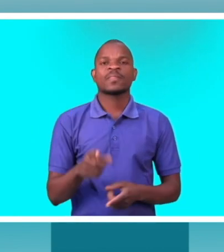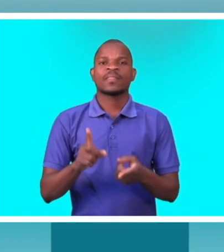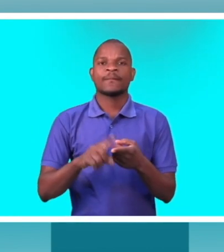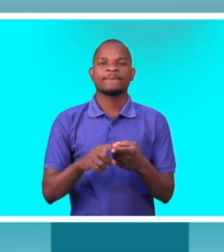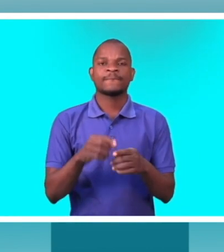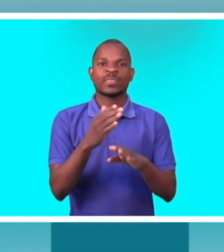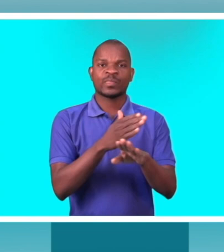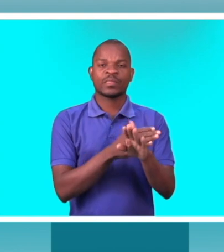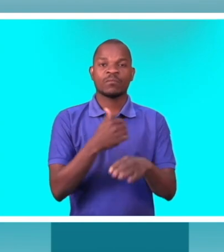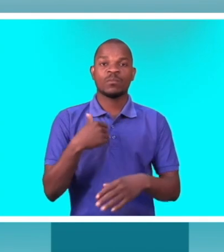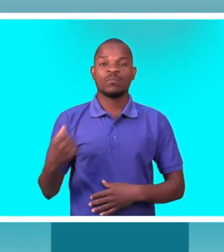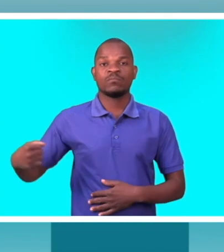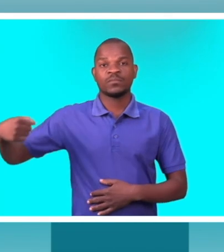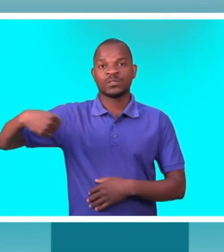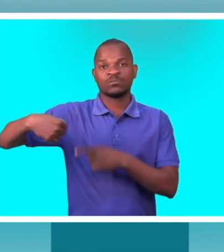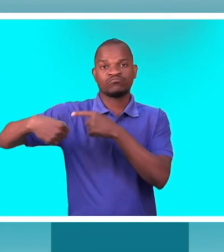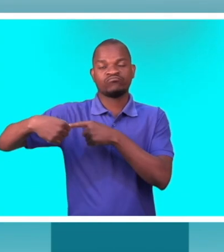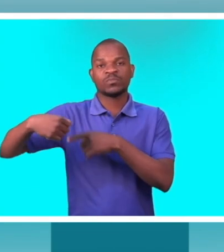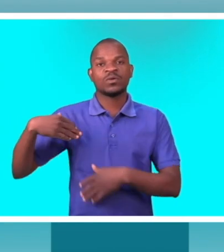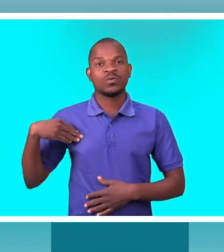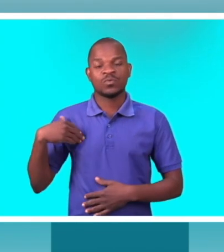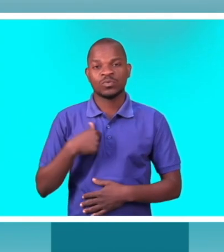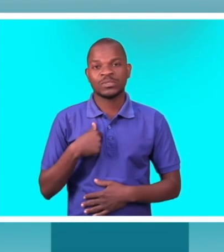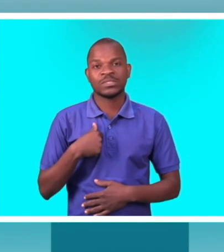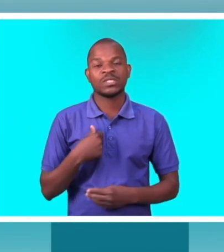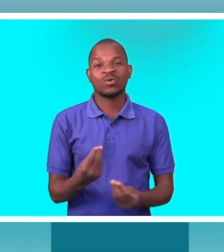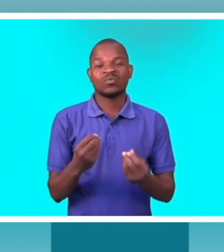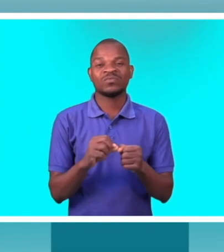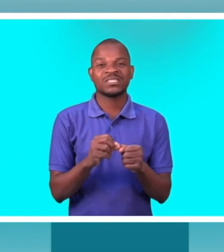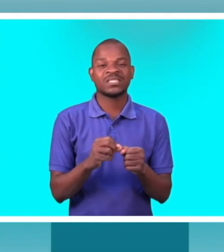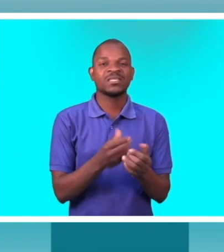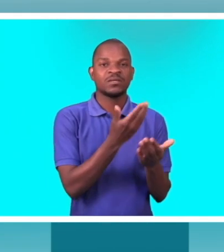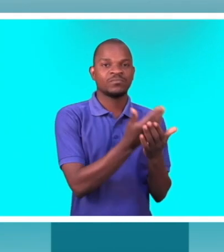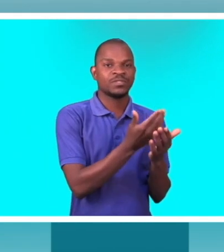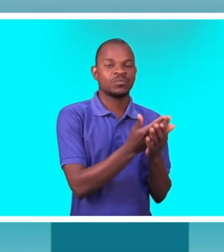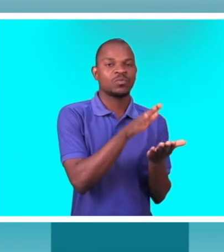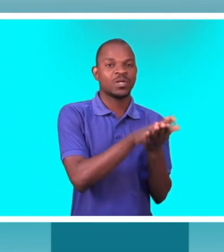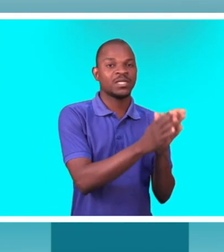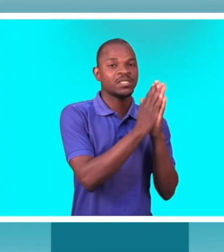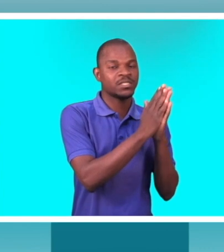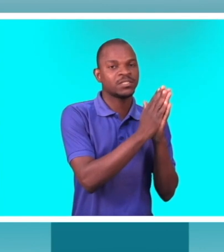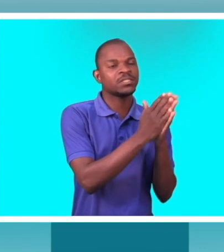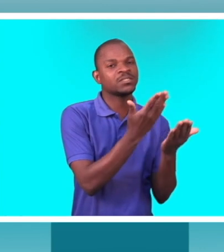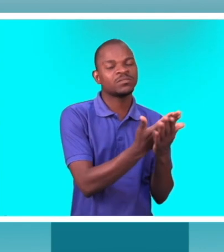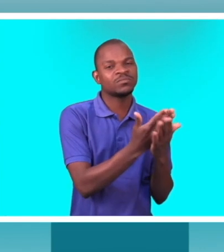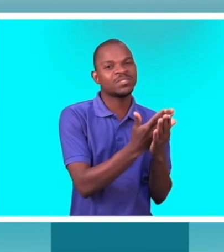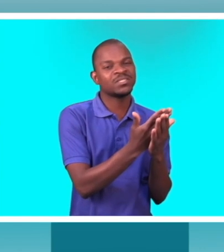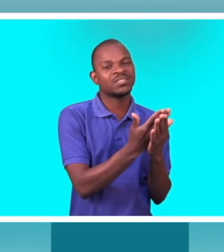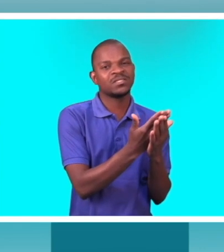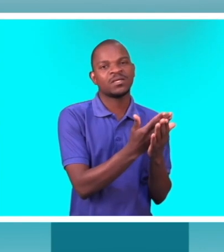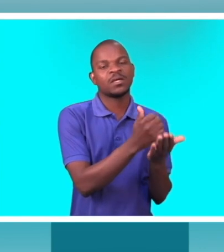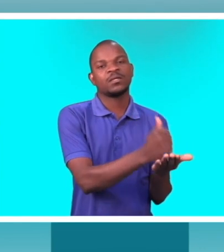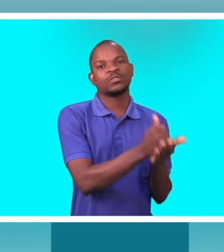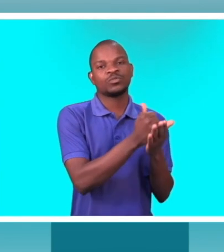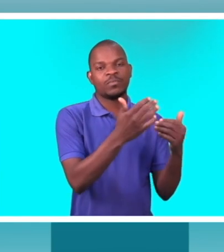Quando faleceu o meu marido Então nós pedimos à igreja bom dia Para podermos ter acesso